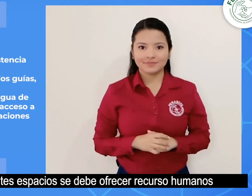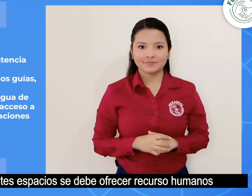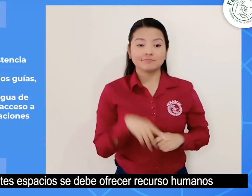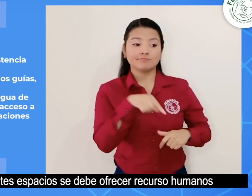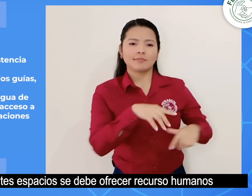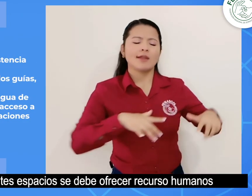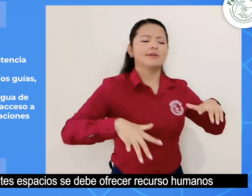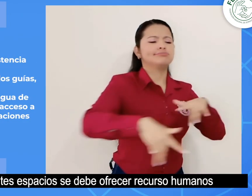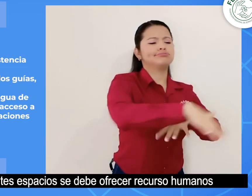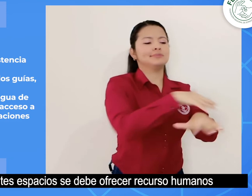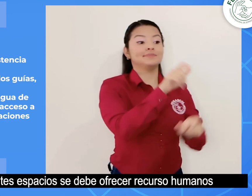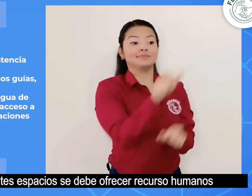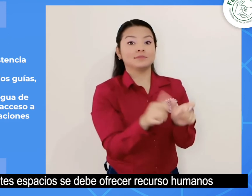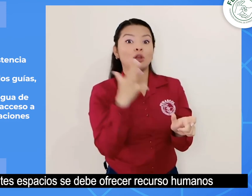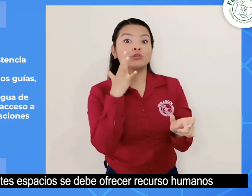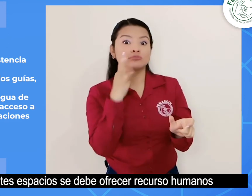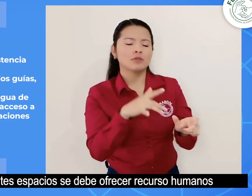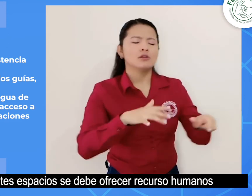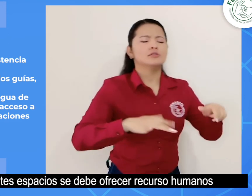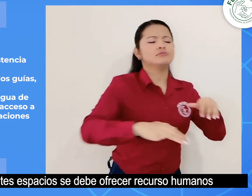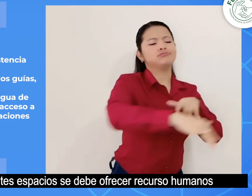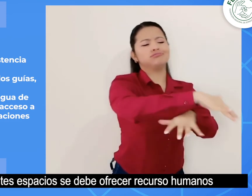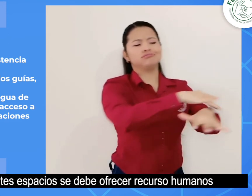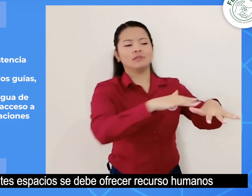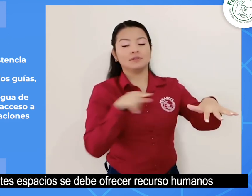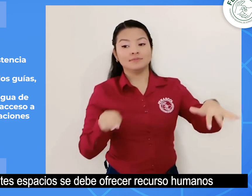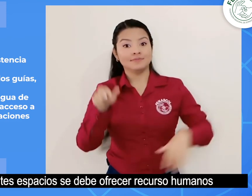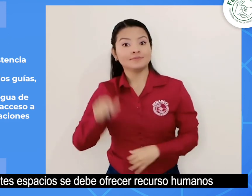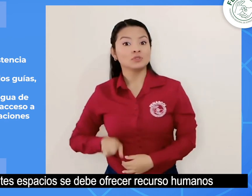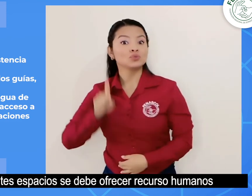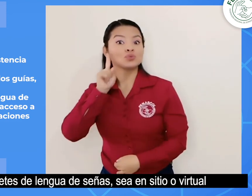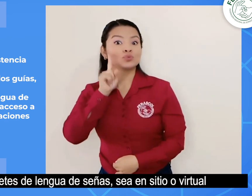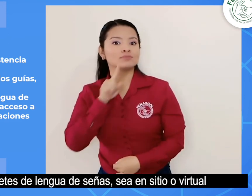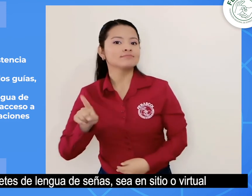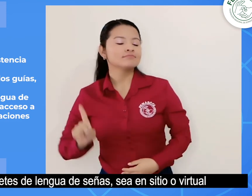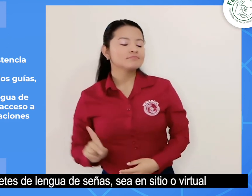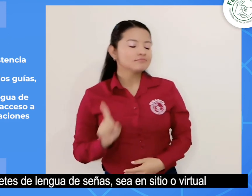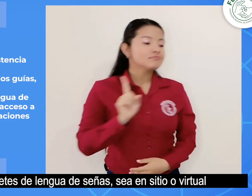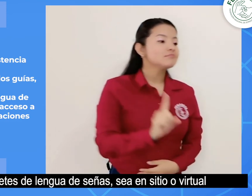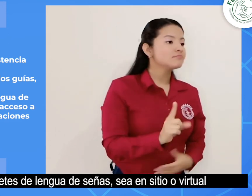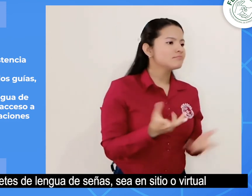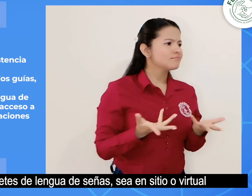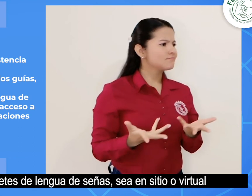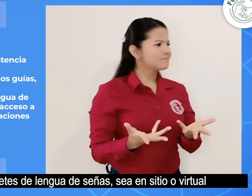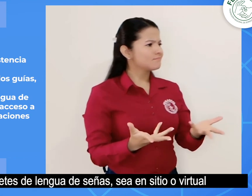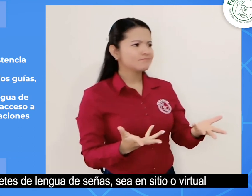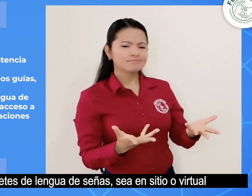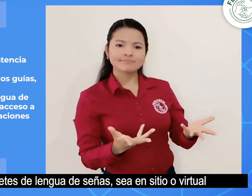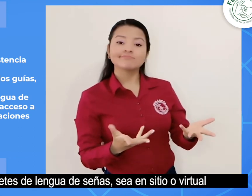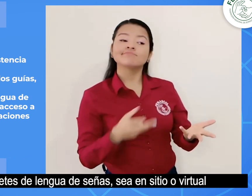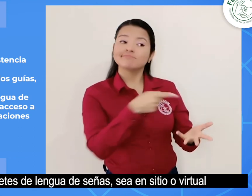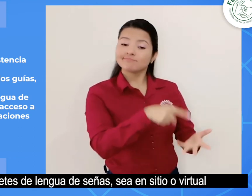En los diferentes espacios, se debe ofrecer recurso humano como intérpretes de lengua de señas,